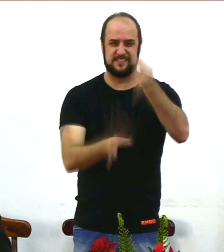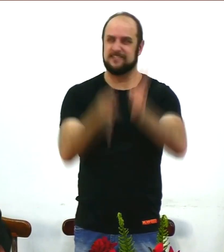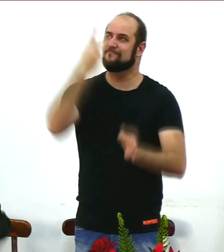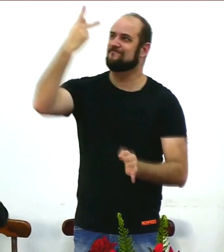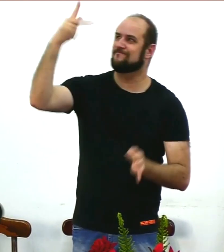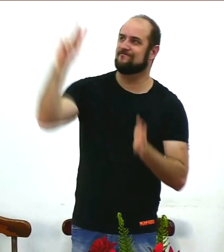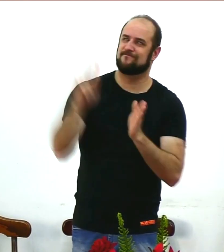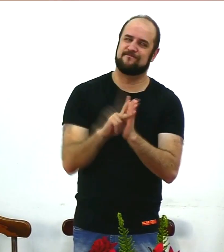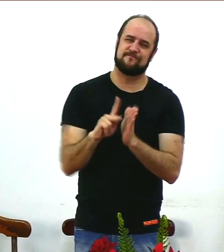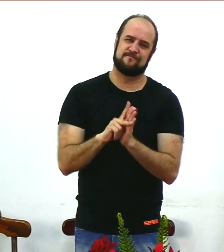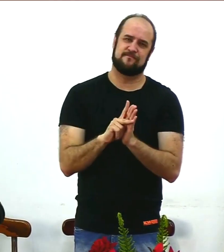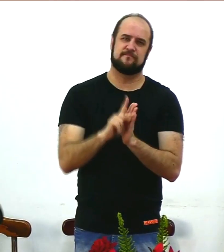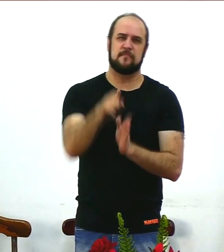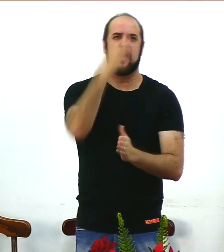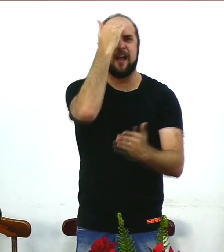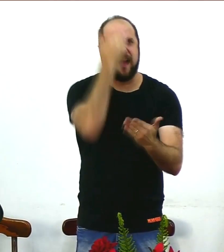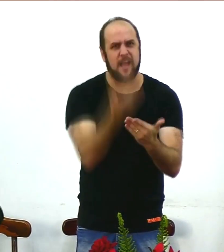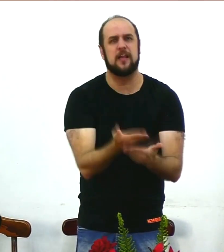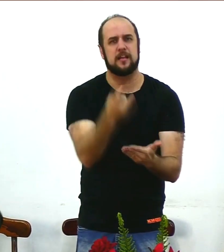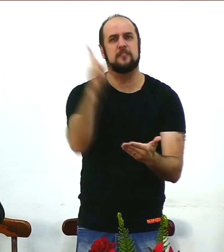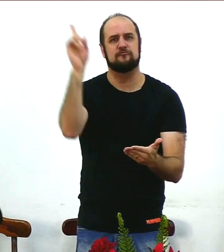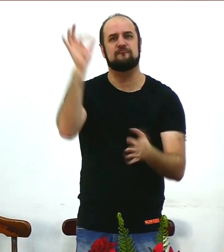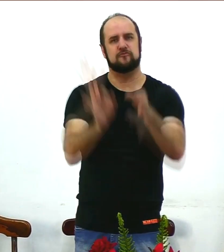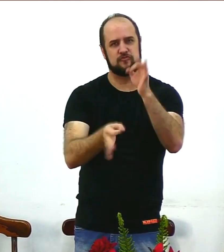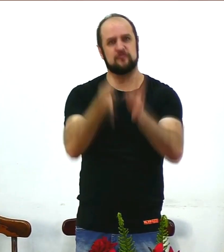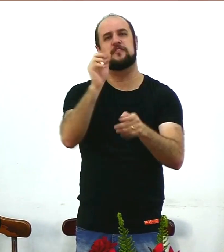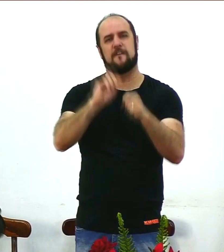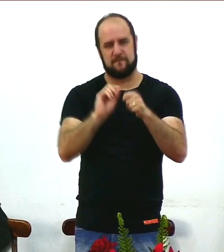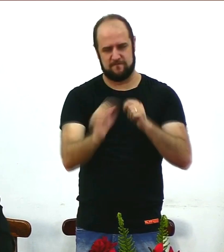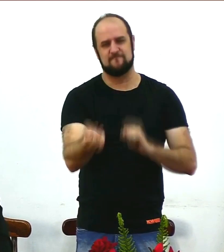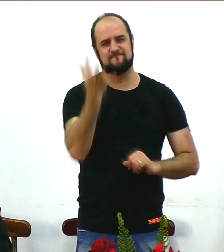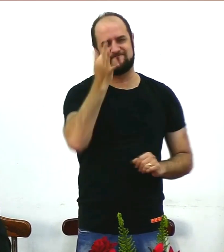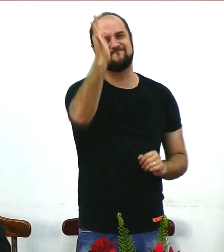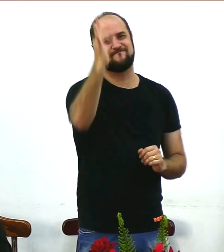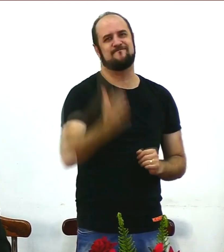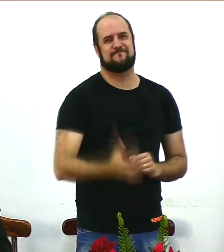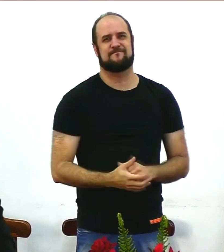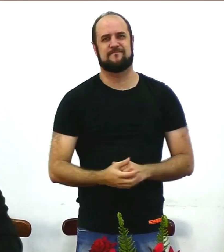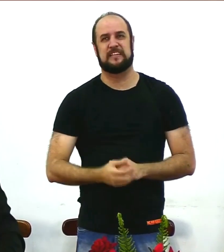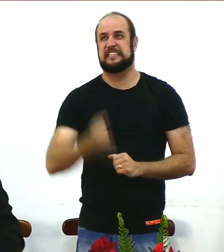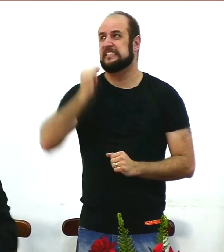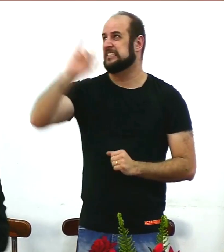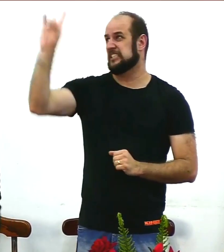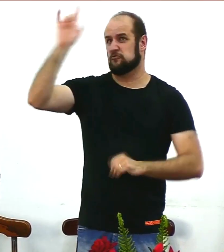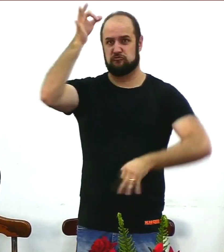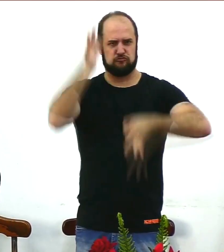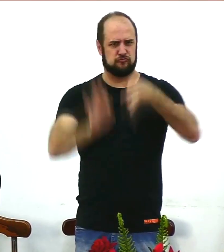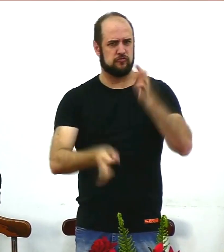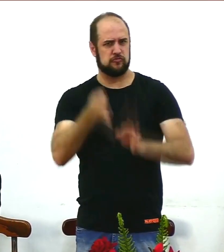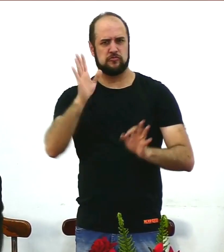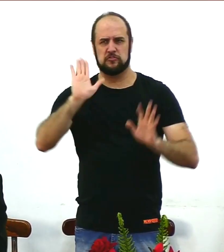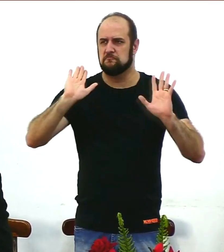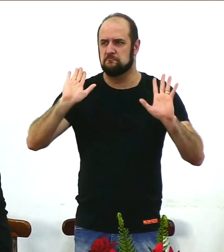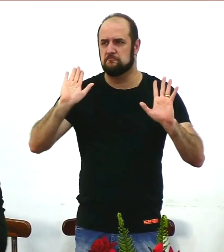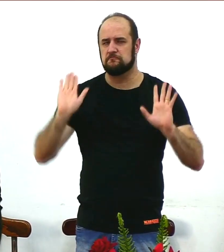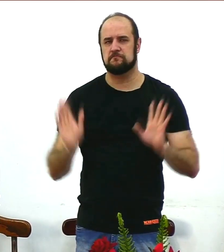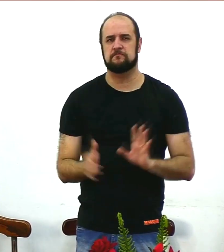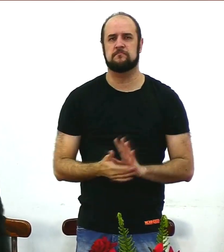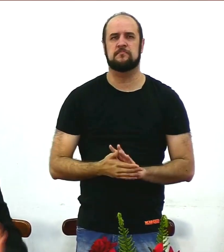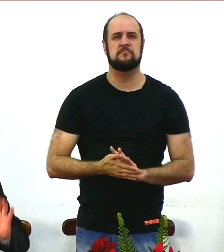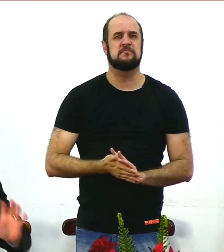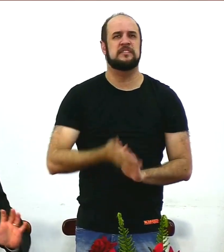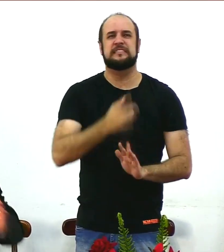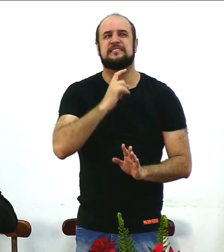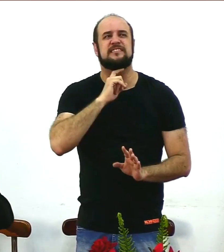se é artimanha de Satanás, nós não sabemos, meus irmãos. Uma coisa nós sabemos, que nós fomos